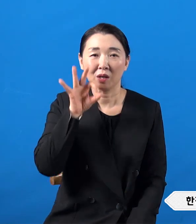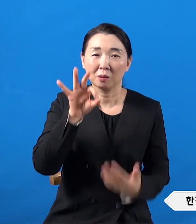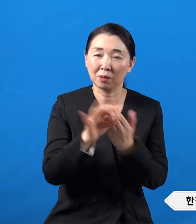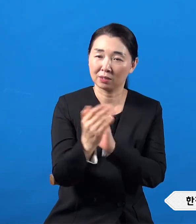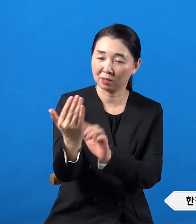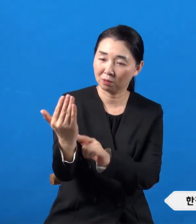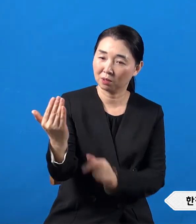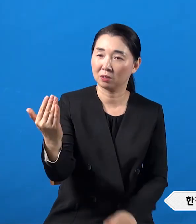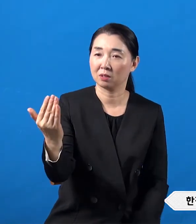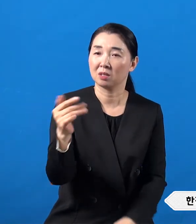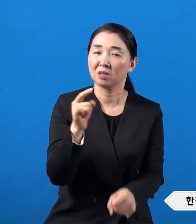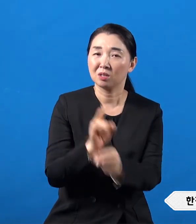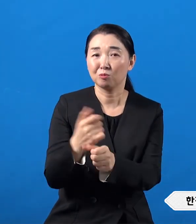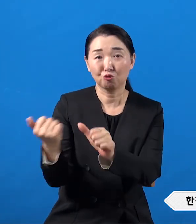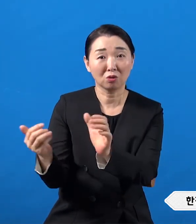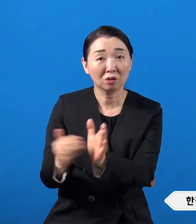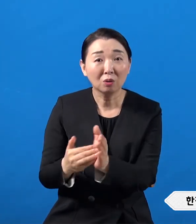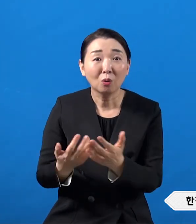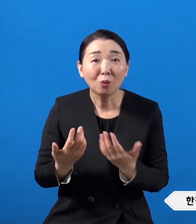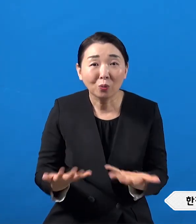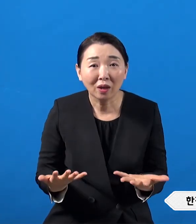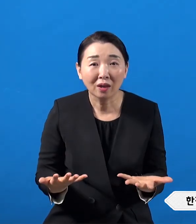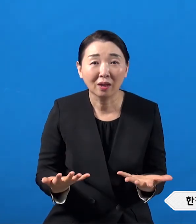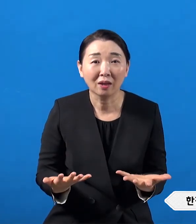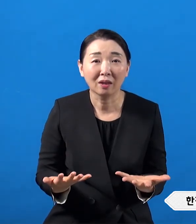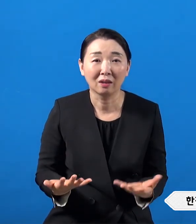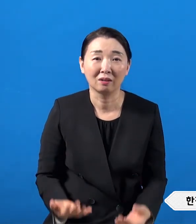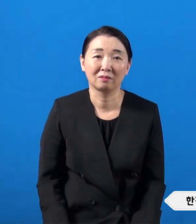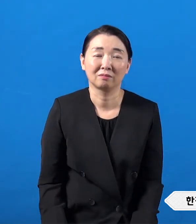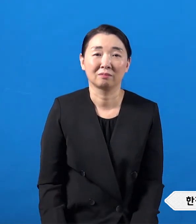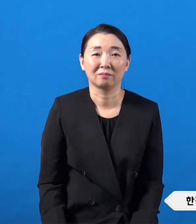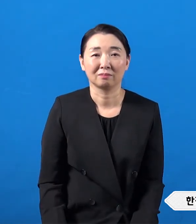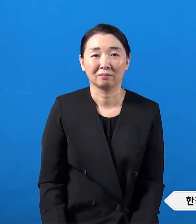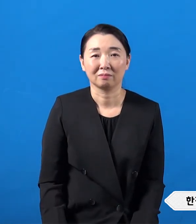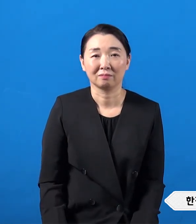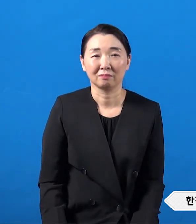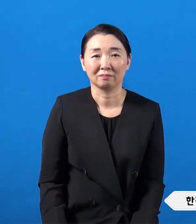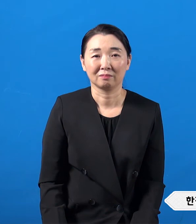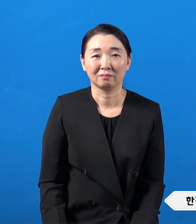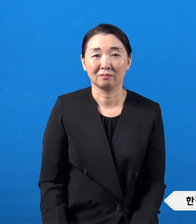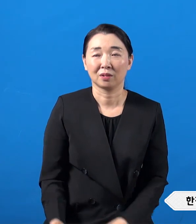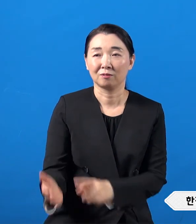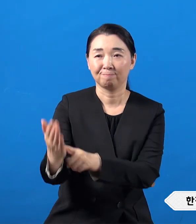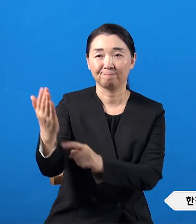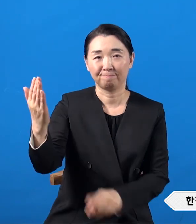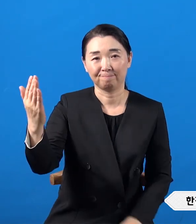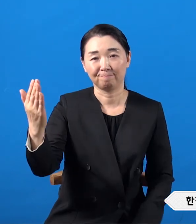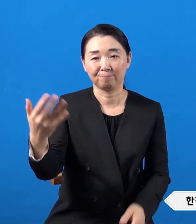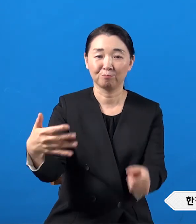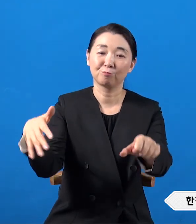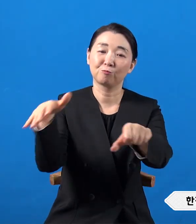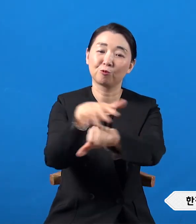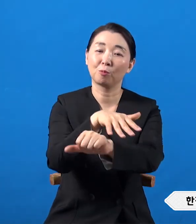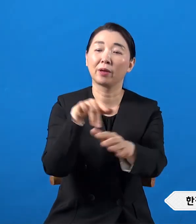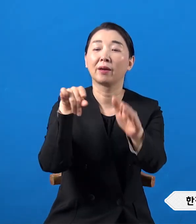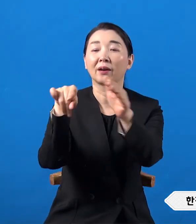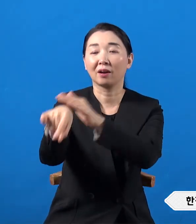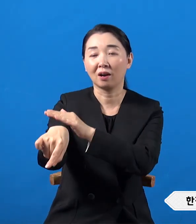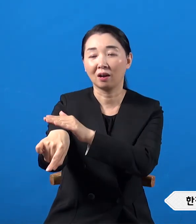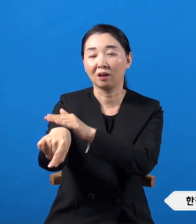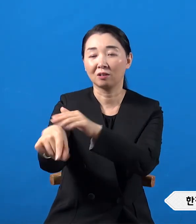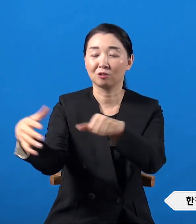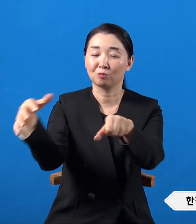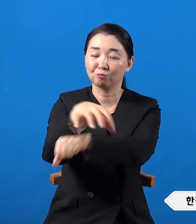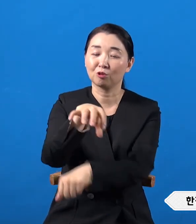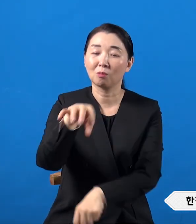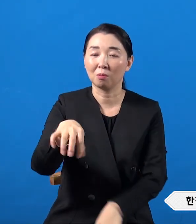만약에 상대방이 이미 세상을 떠났으면 어떻게 합니까? 그러면 그 사람 무덤에 찾아가서